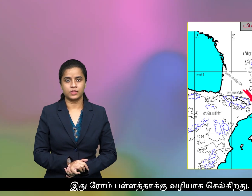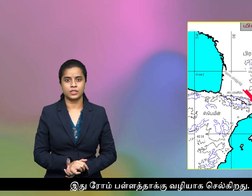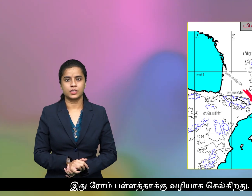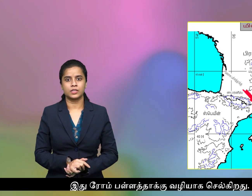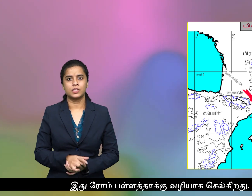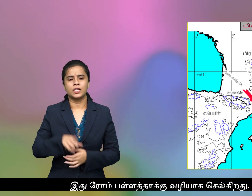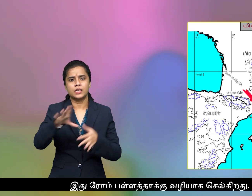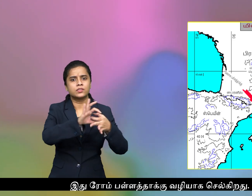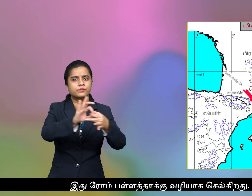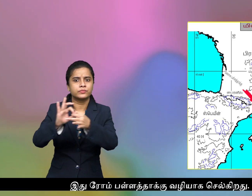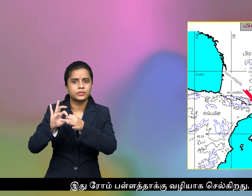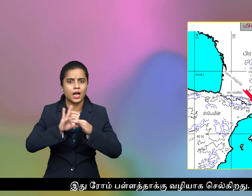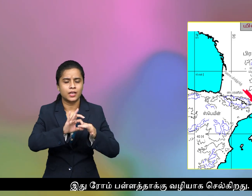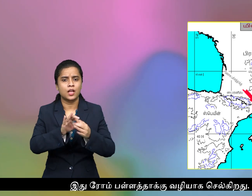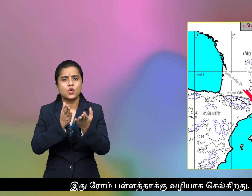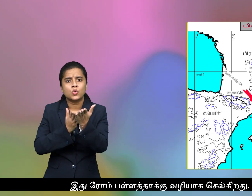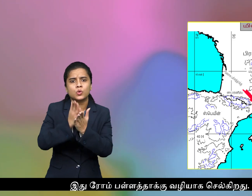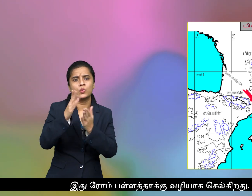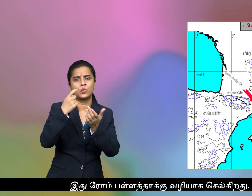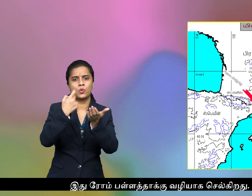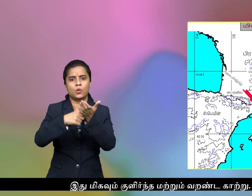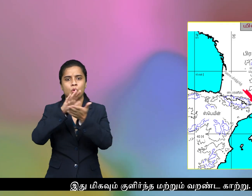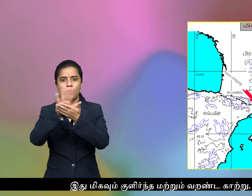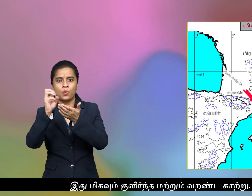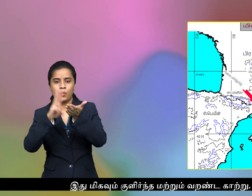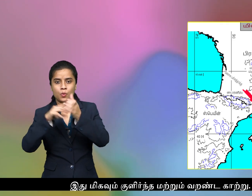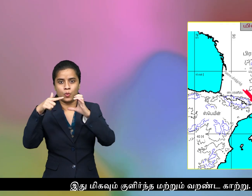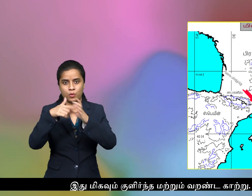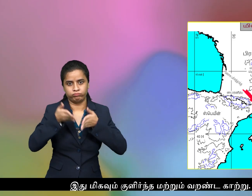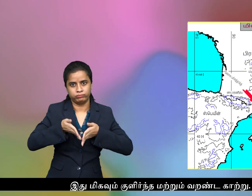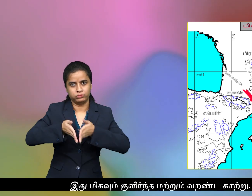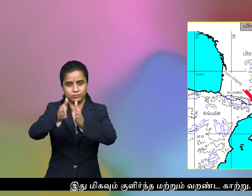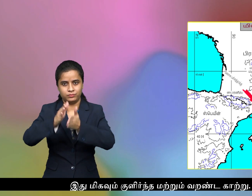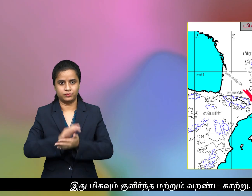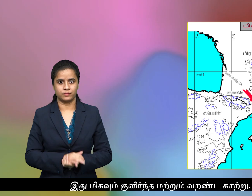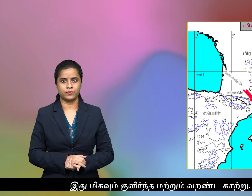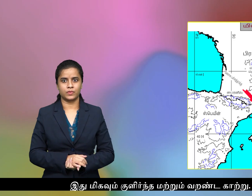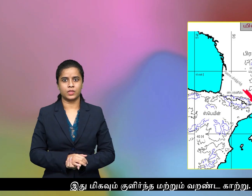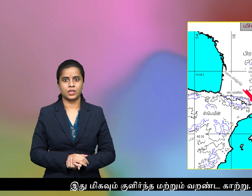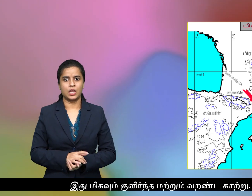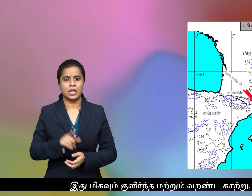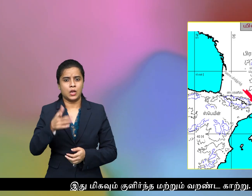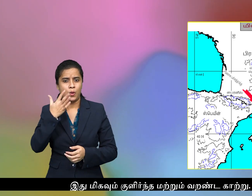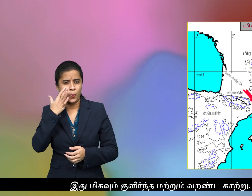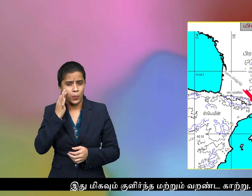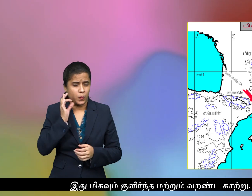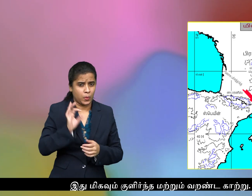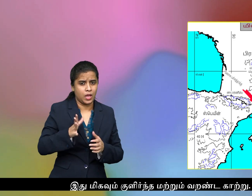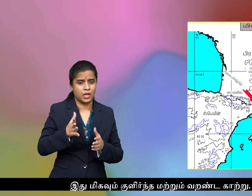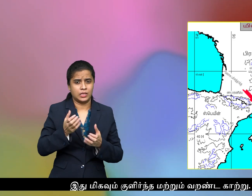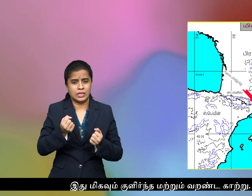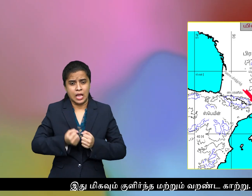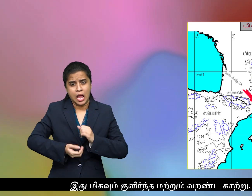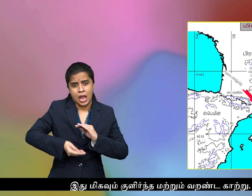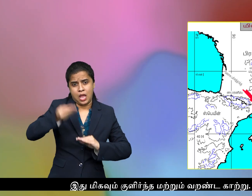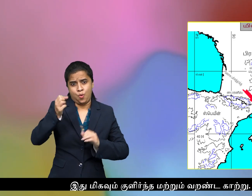இது ரோம் பள்ளத்தாக்கு வழியாக செல்கிறது. இது மிகவும் குளிர்ந்த மற்றும் வறண்ட காற்று.